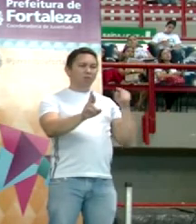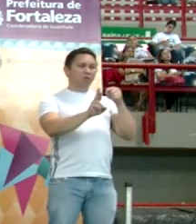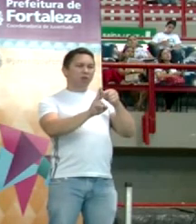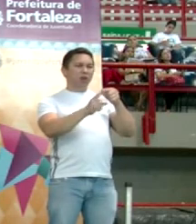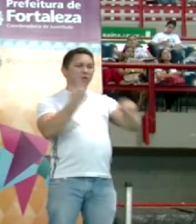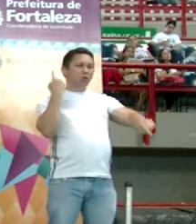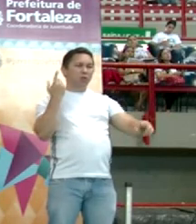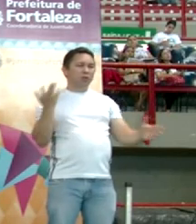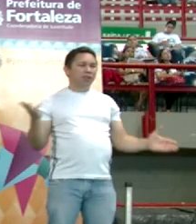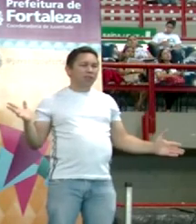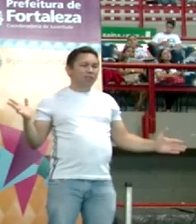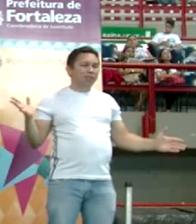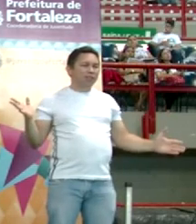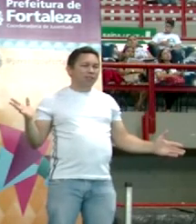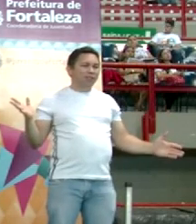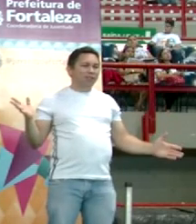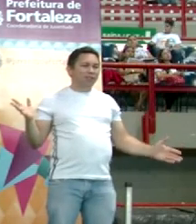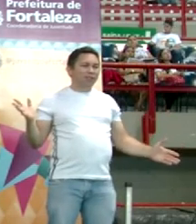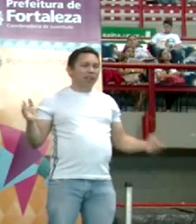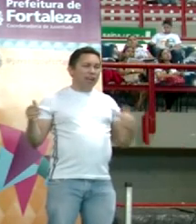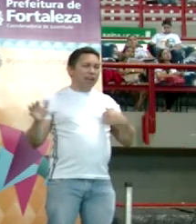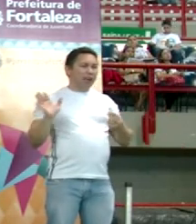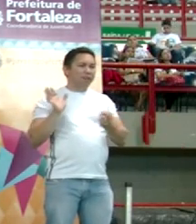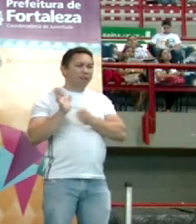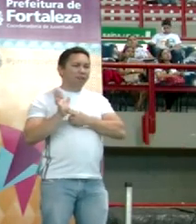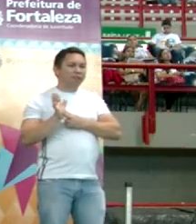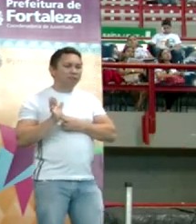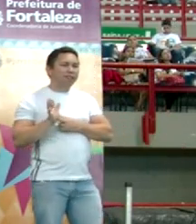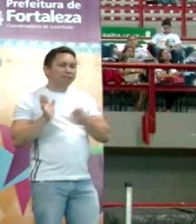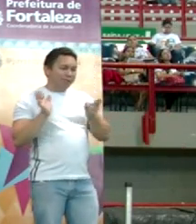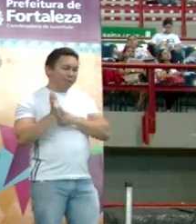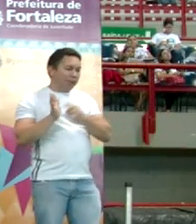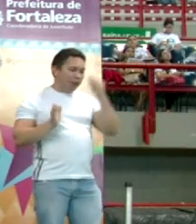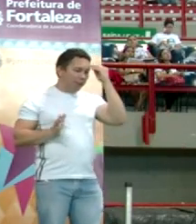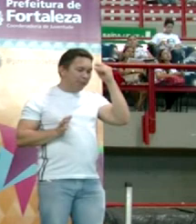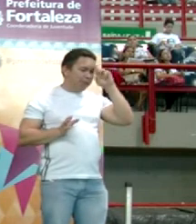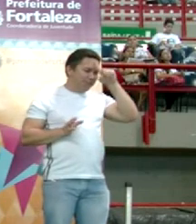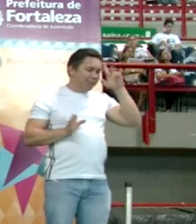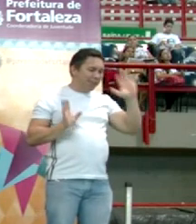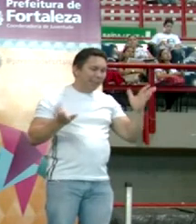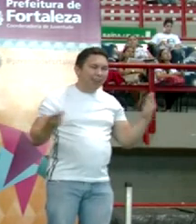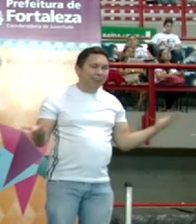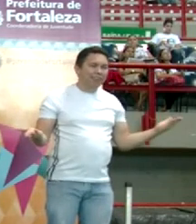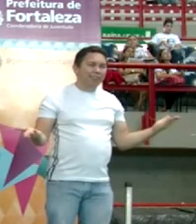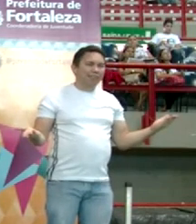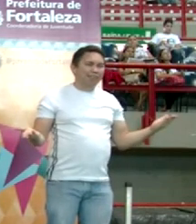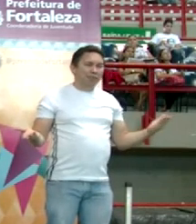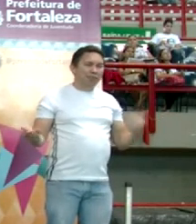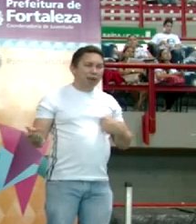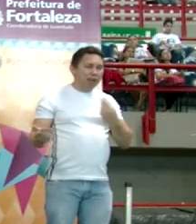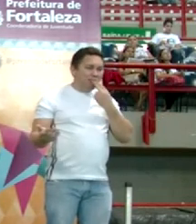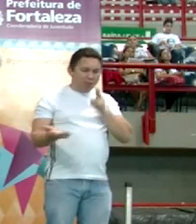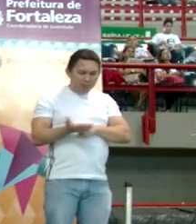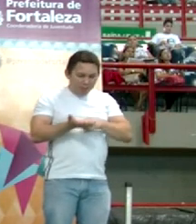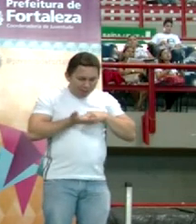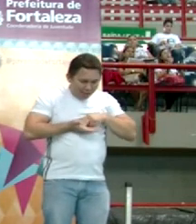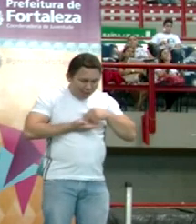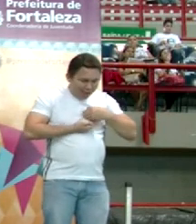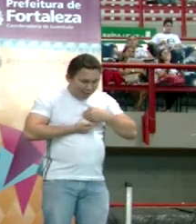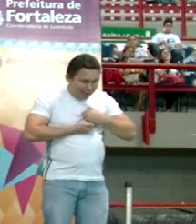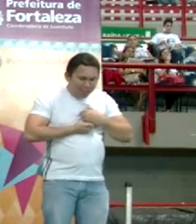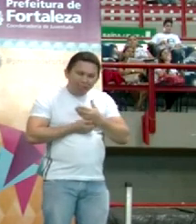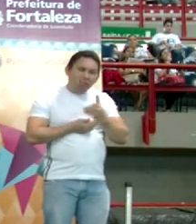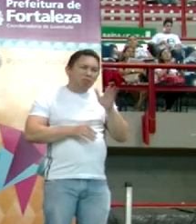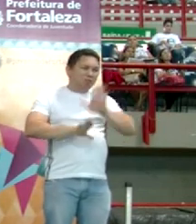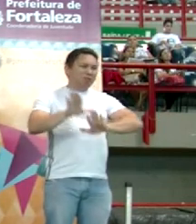ali. Então você já está assumindo, é um atestado de culpa já. Tá certo? Então cuidado com